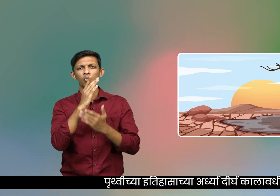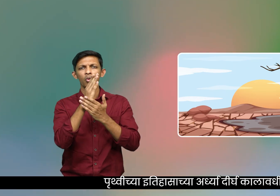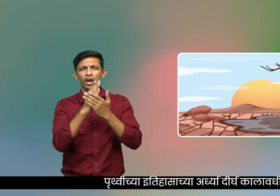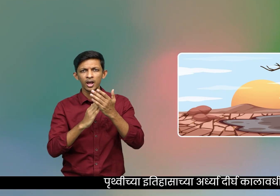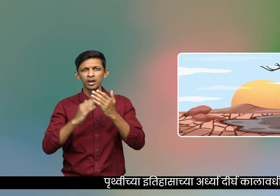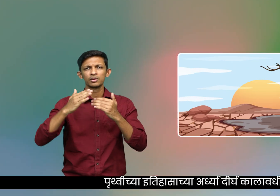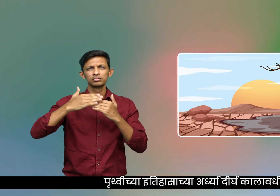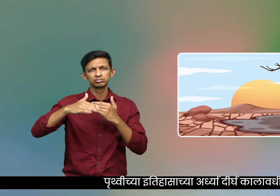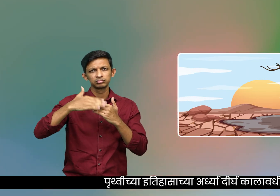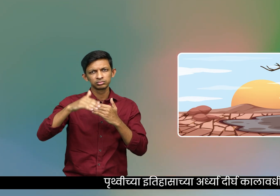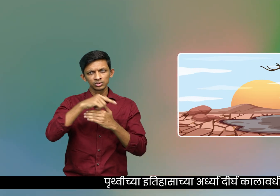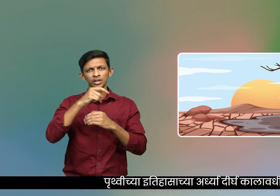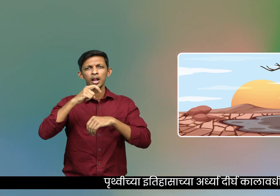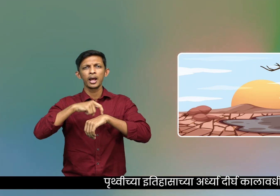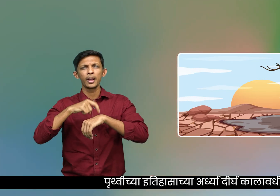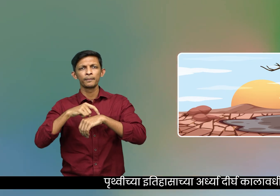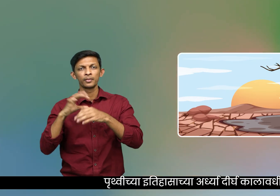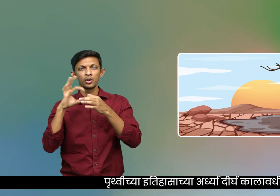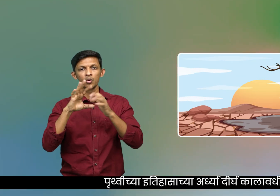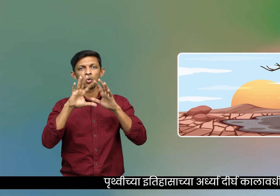पृथ्वीच्या इतिहासाच्या अर्ध्या दीर्घ कालावधीत